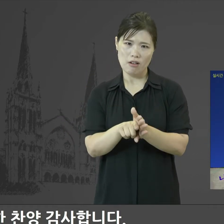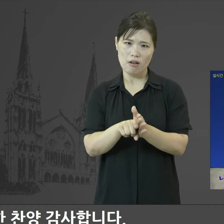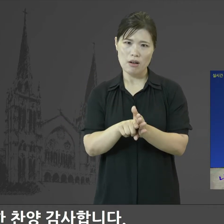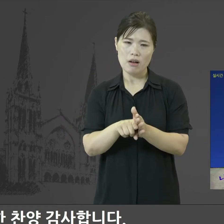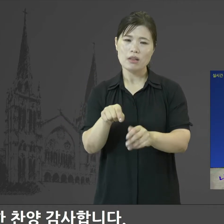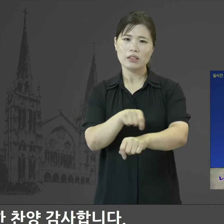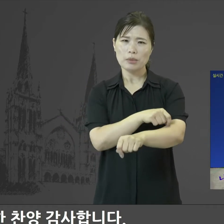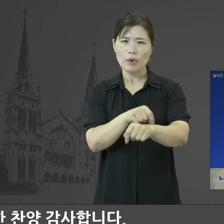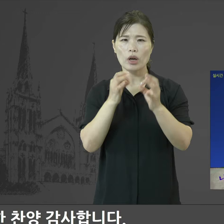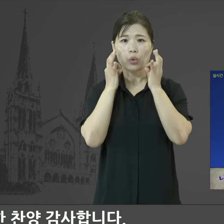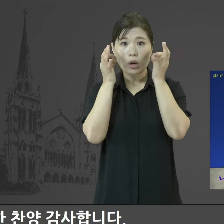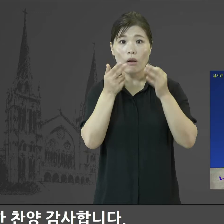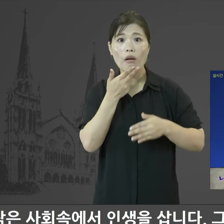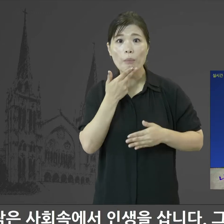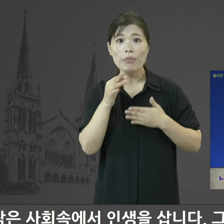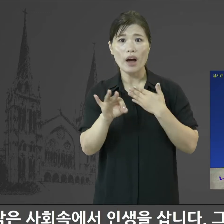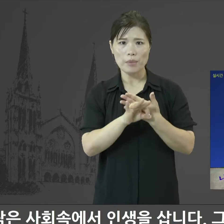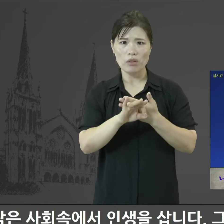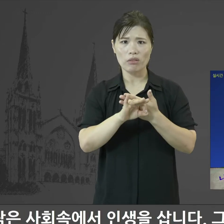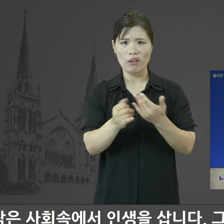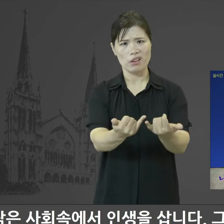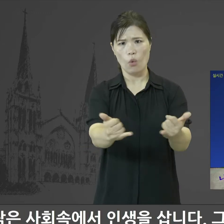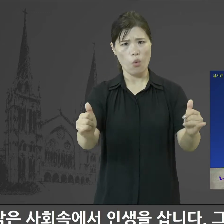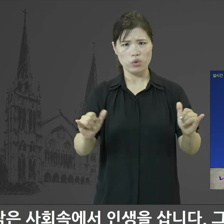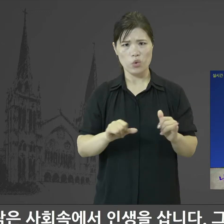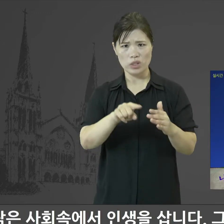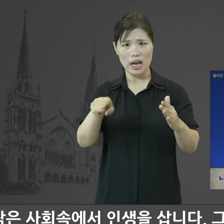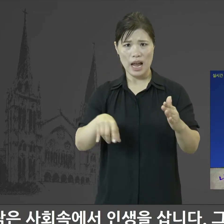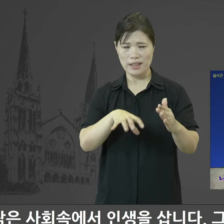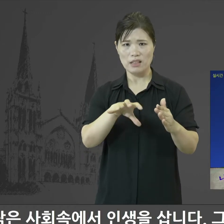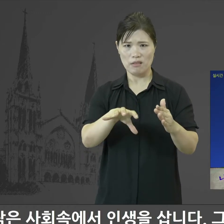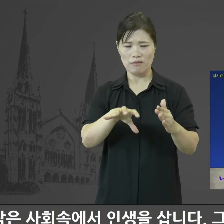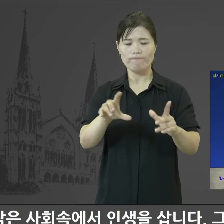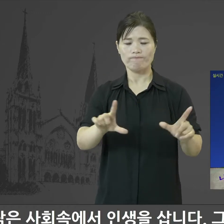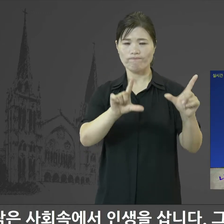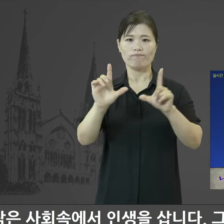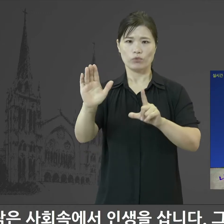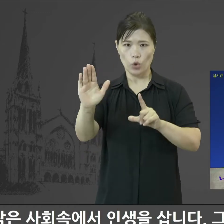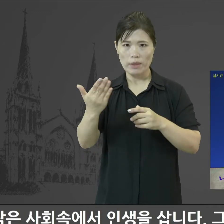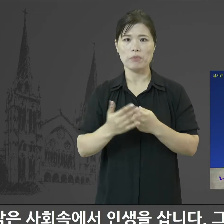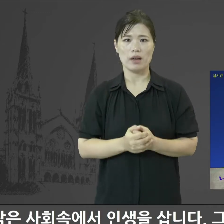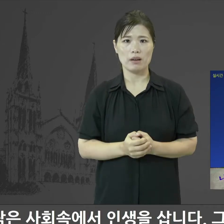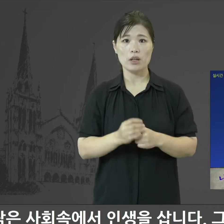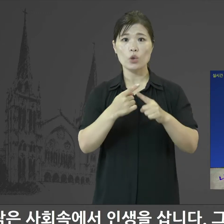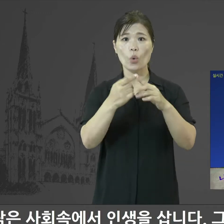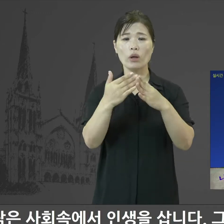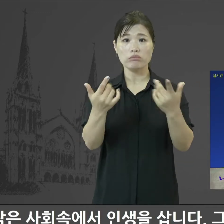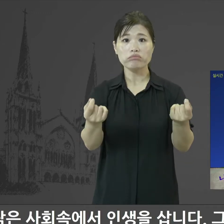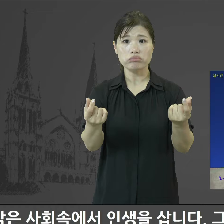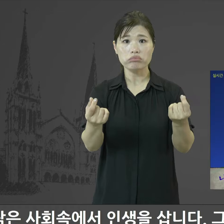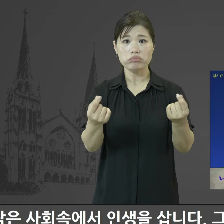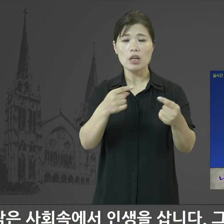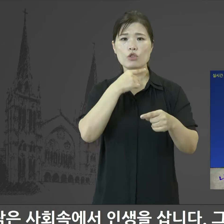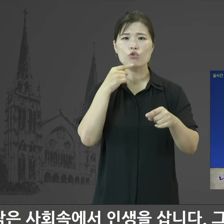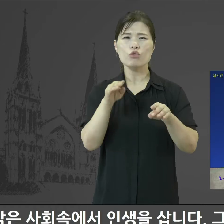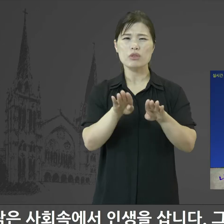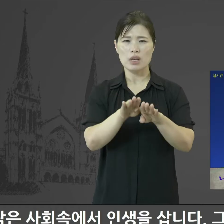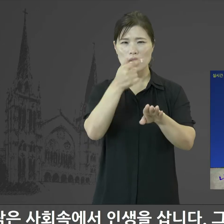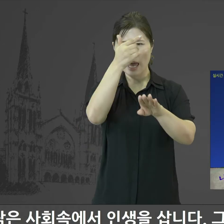하지 않는 이상 공동체 속에서 삶을 살게 됩니다. 교회 생활도 마찬가지입니다. 주일 예배를 함께